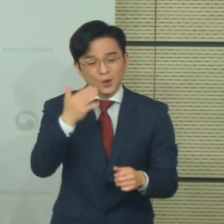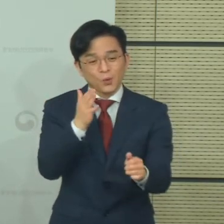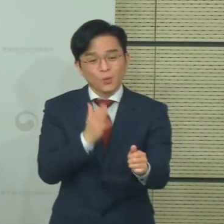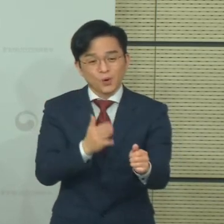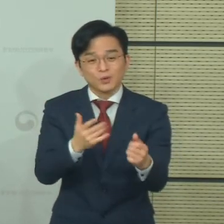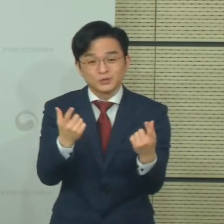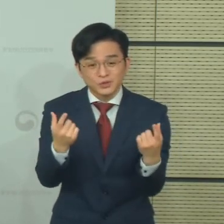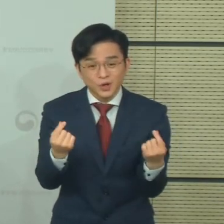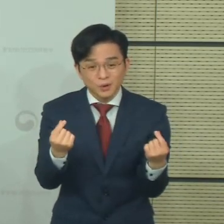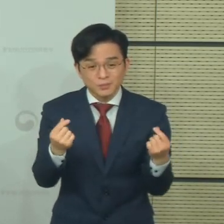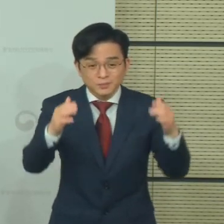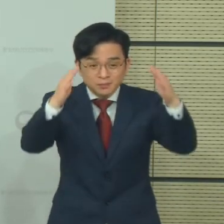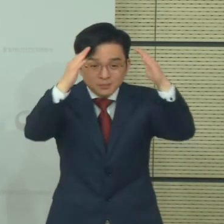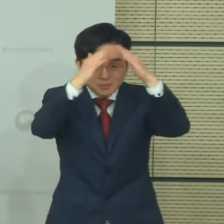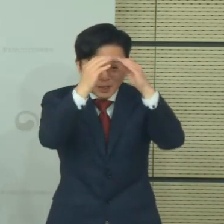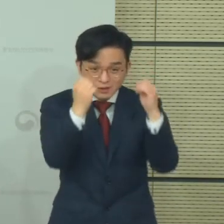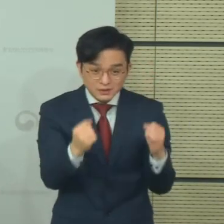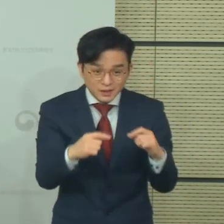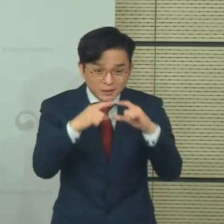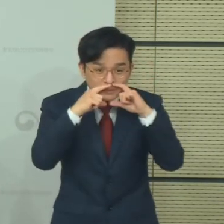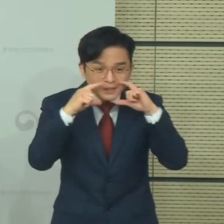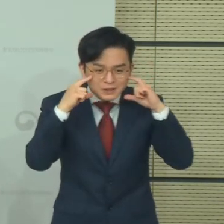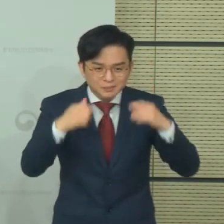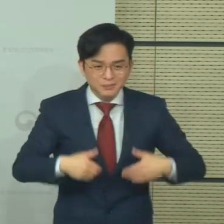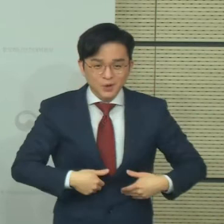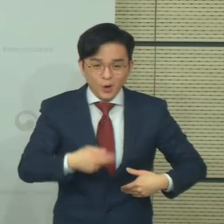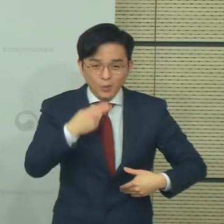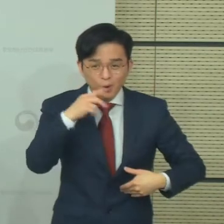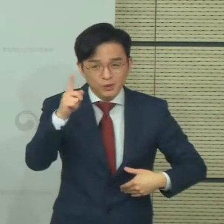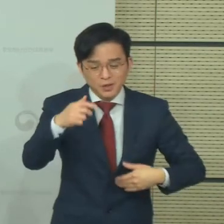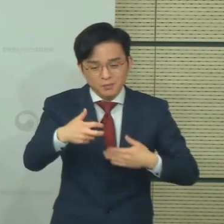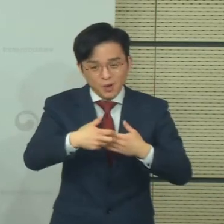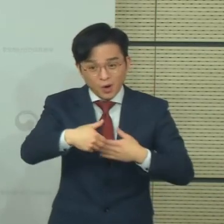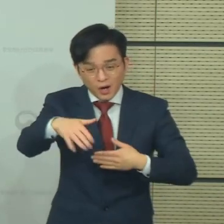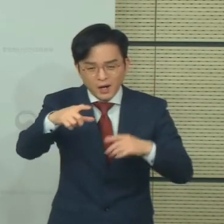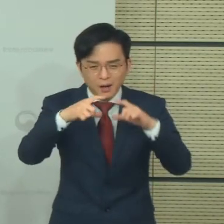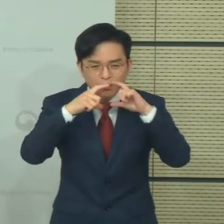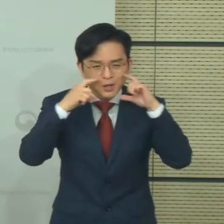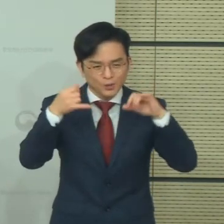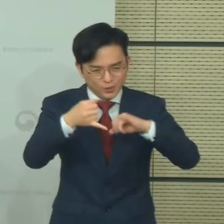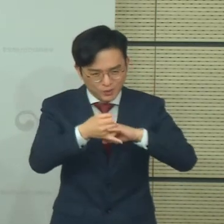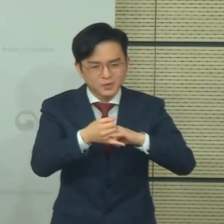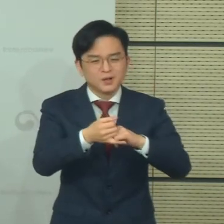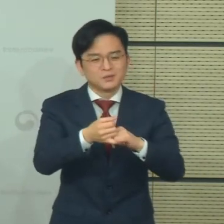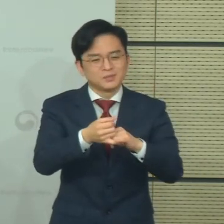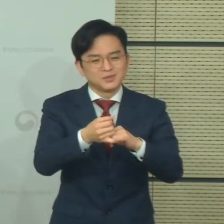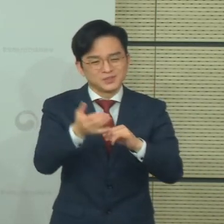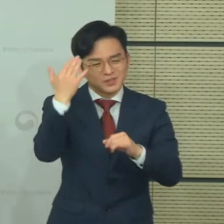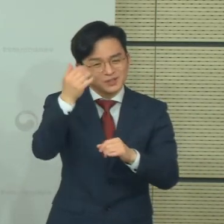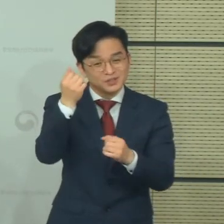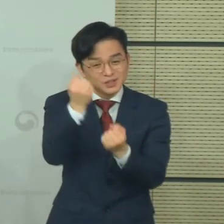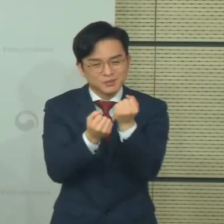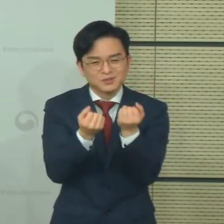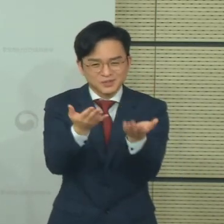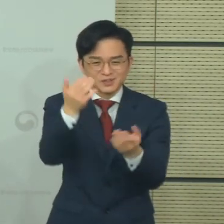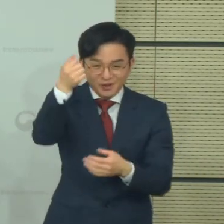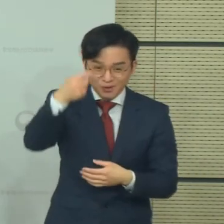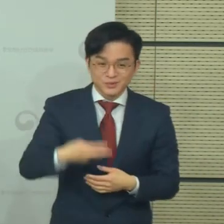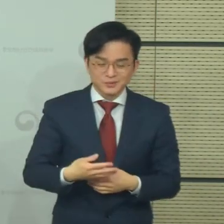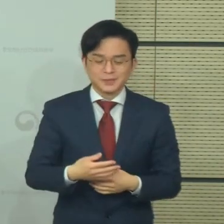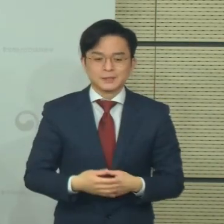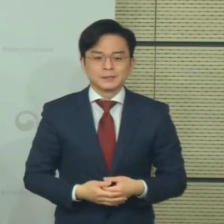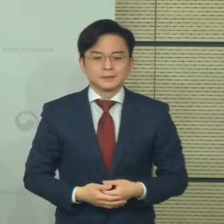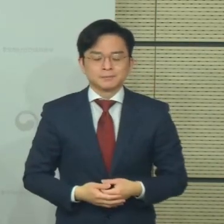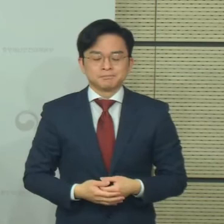하는 부분이고 의무화하지는 않는다라는 그런 이제 말씀을 드리는 거고요. 회의와 관련되는 부분들은 저희가 이제 사회적 강화된